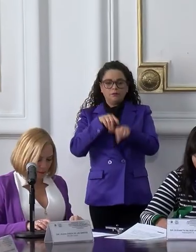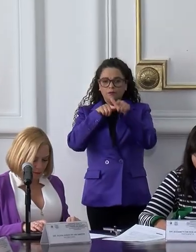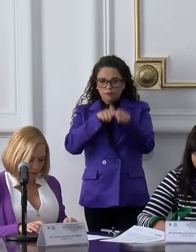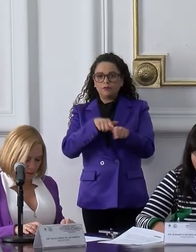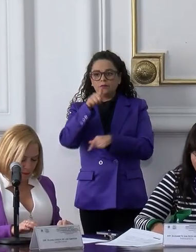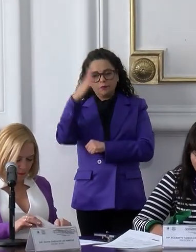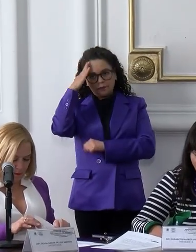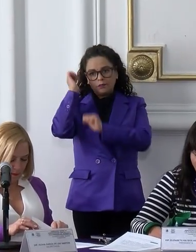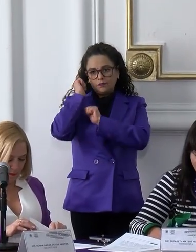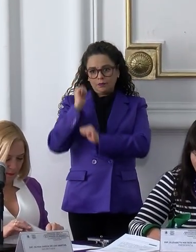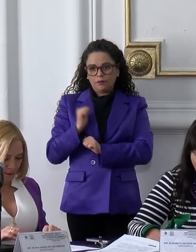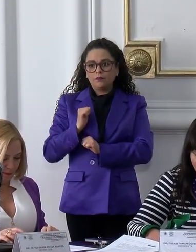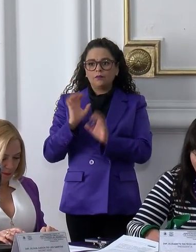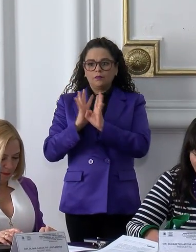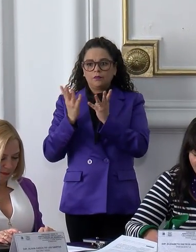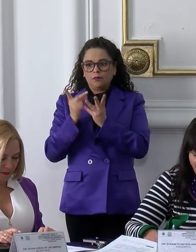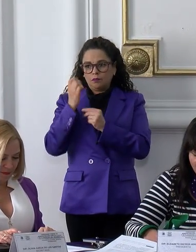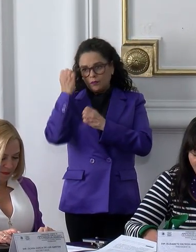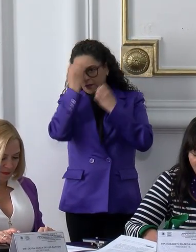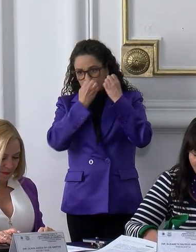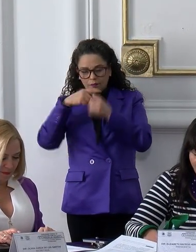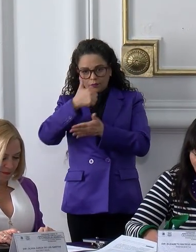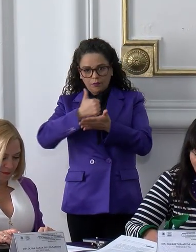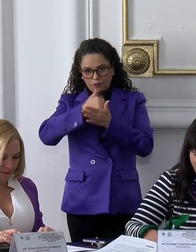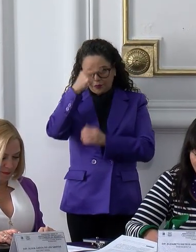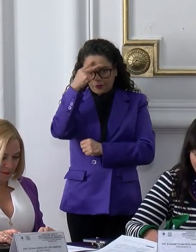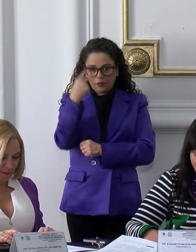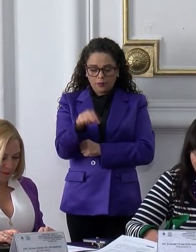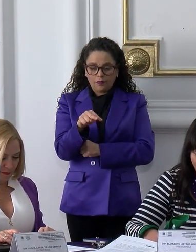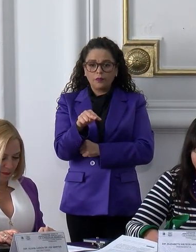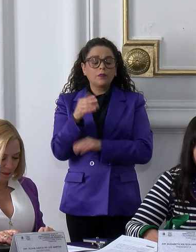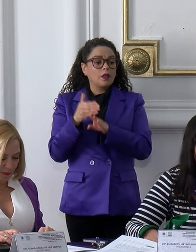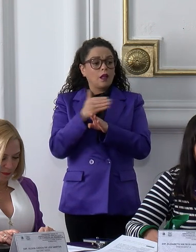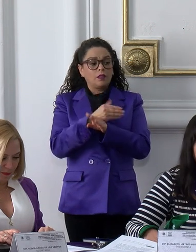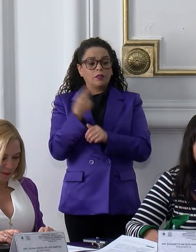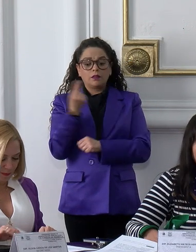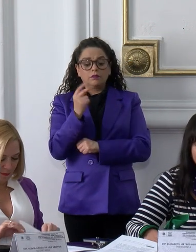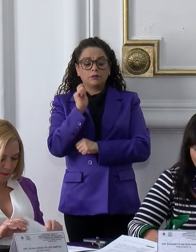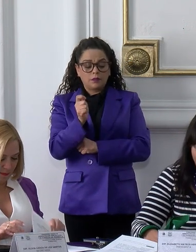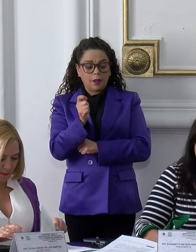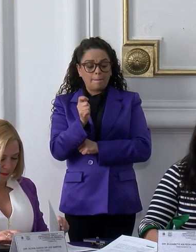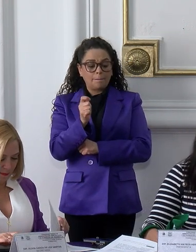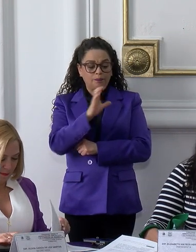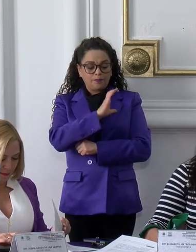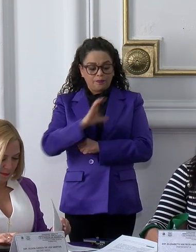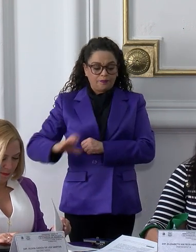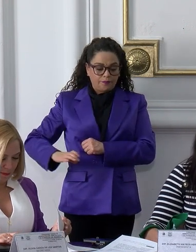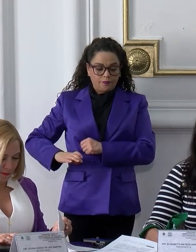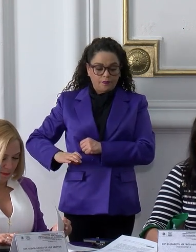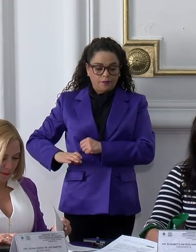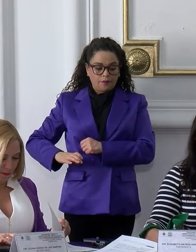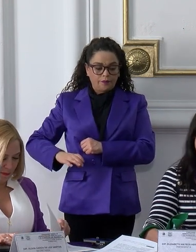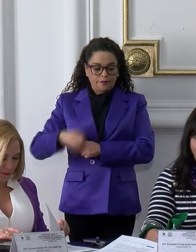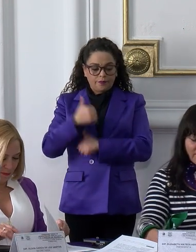México. Para efectos de emitir el presente dictamen fue necesario citar previamente a las personas aspirantes ante